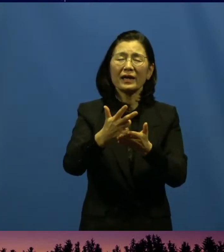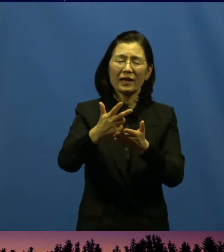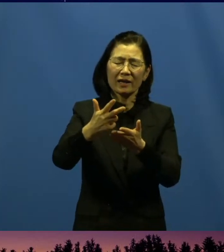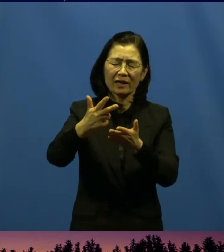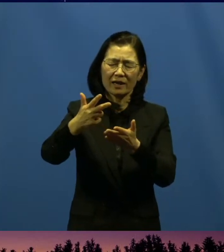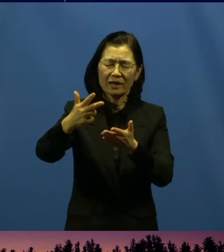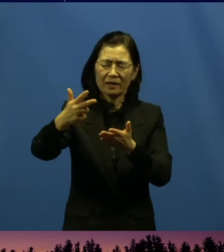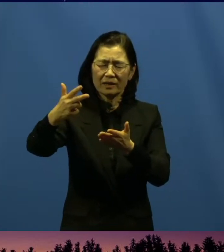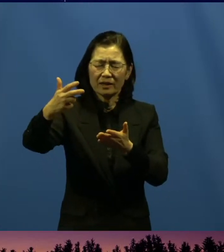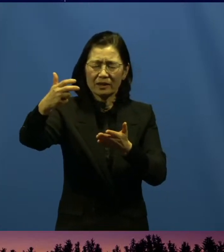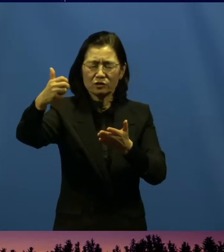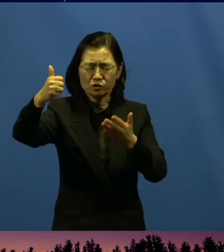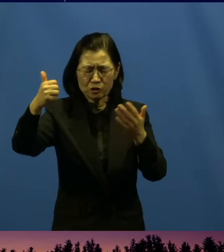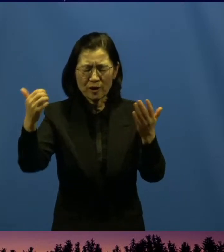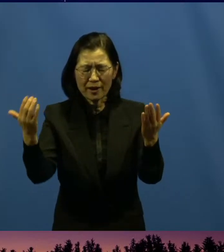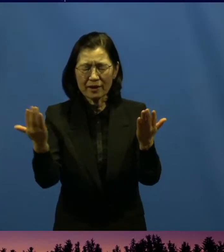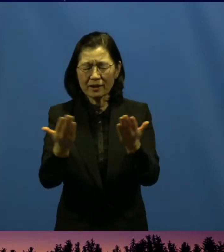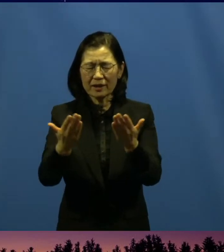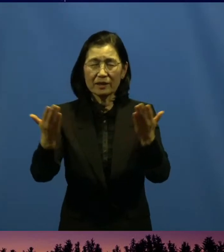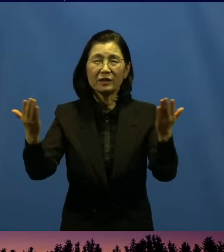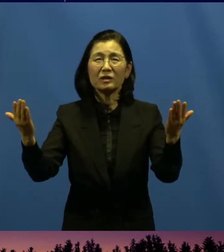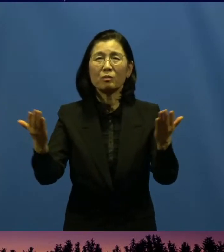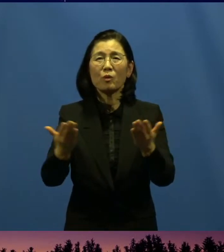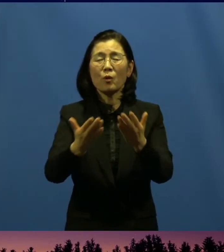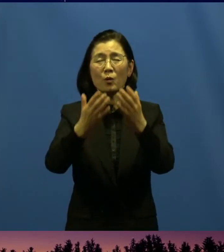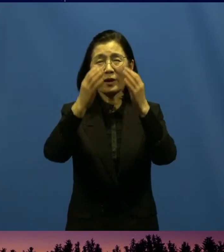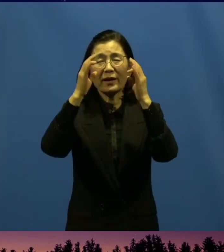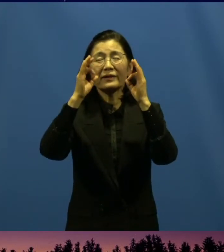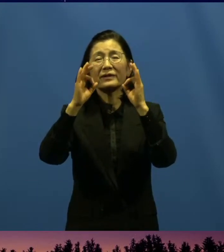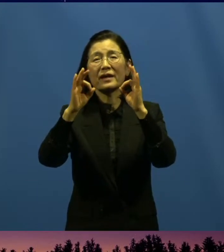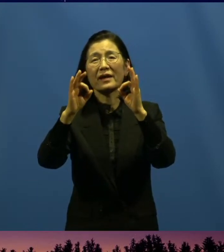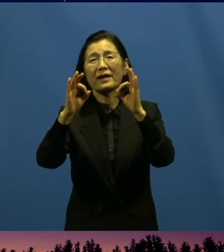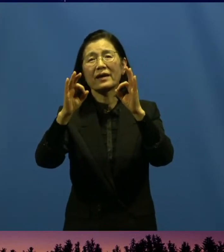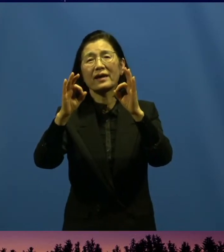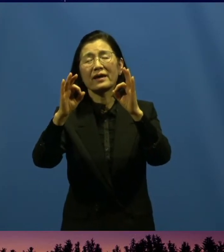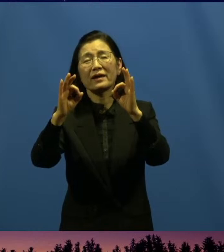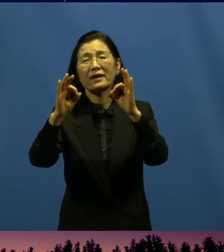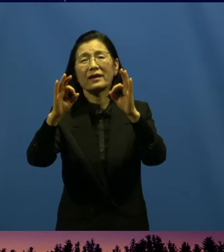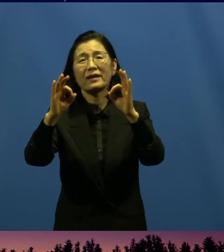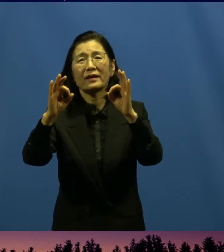때 주의 일을 보겠네.